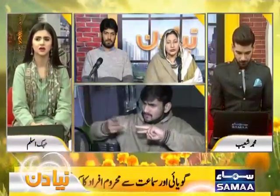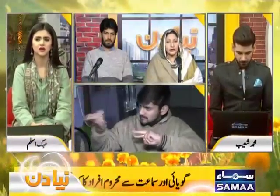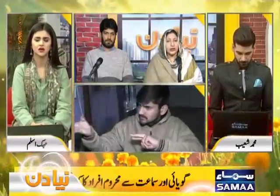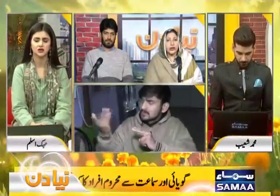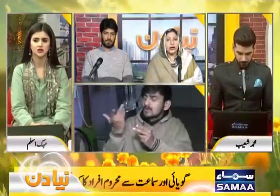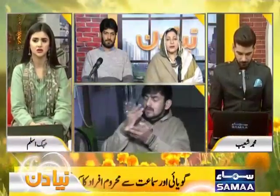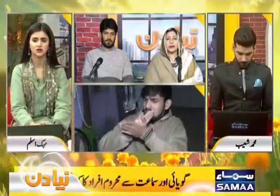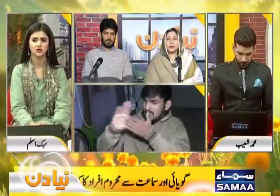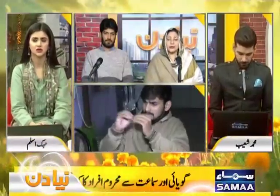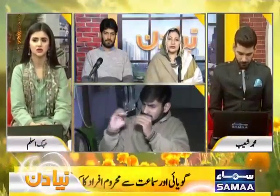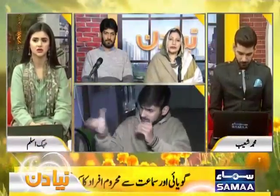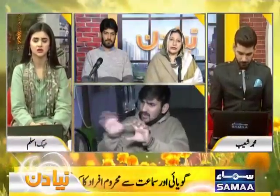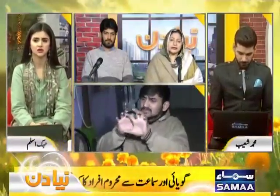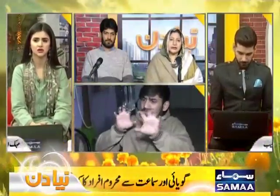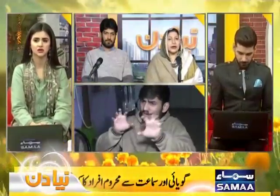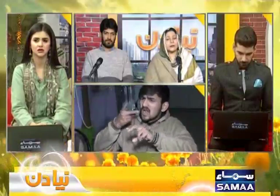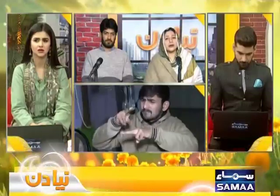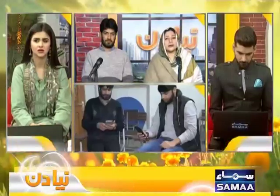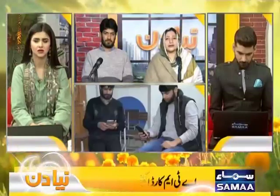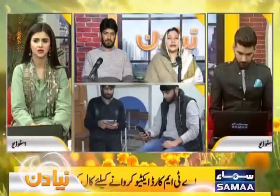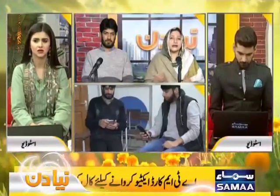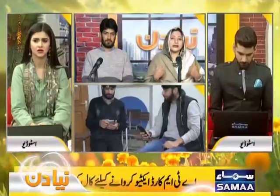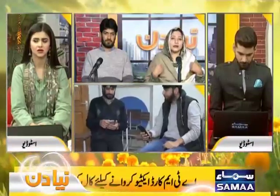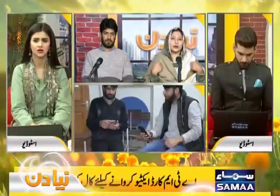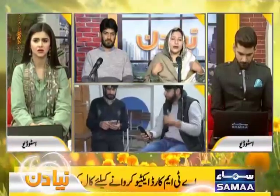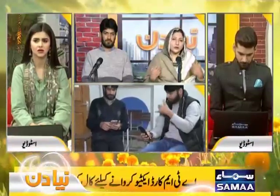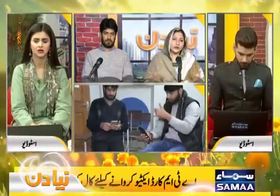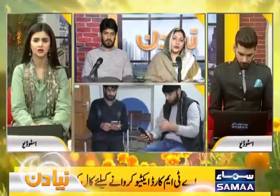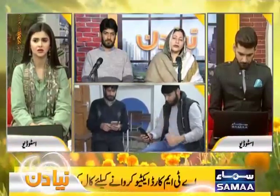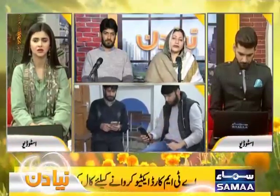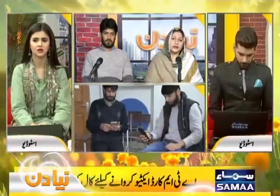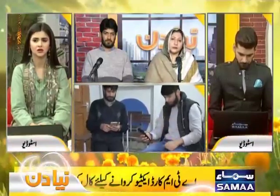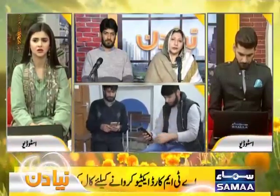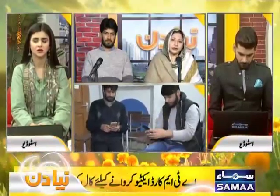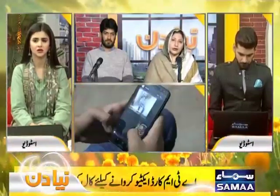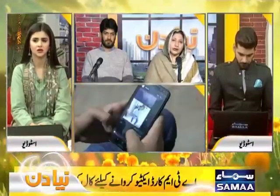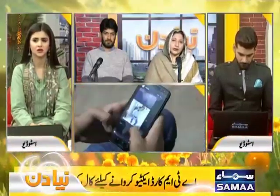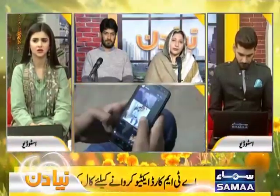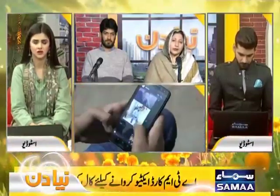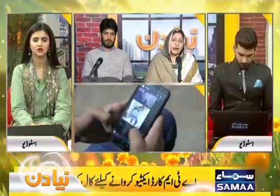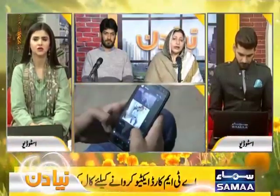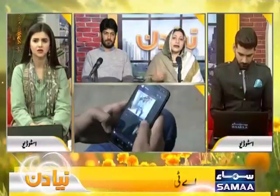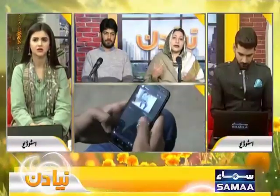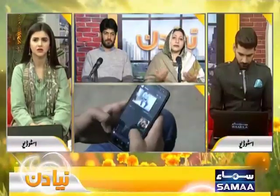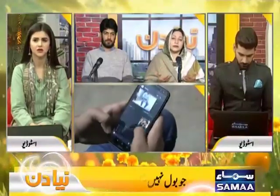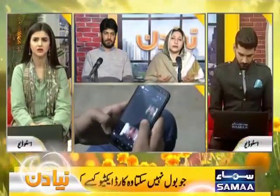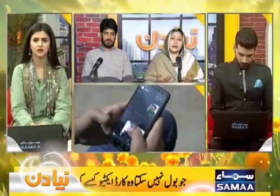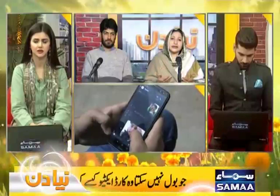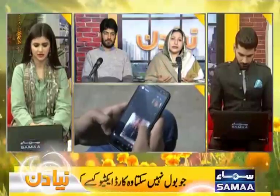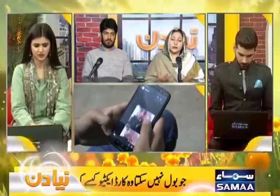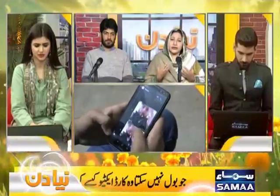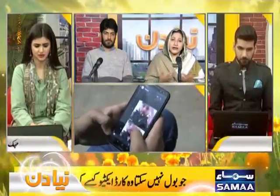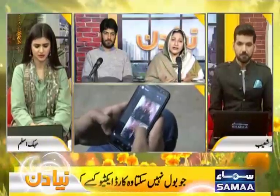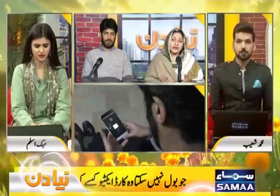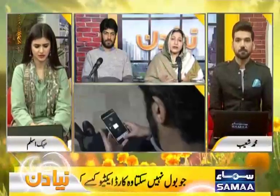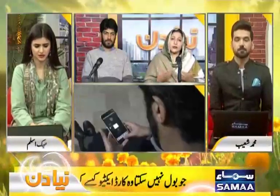ओपन हो सकता, आपका थंब इम्प्रेशन नहीं लग सकता, आपका देखिए अगर किसी के दो बाजू नहीं है तो वो कैसे थम इम्प्रेशन लगाएगा अपना, या अगर